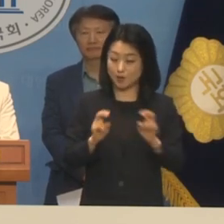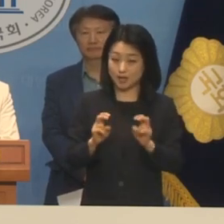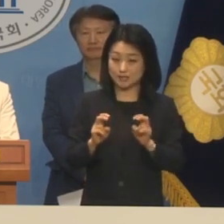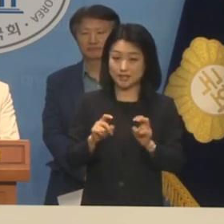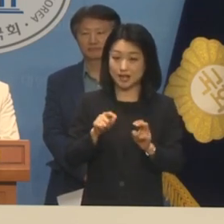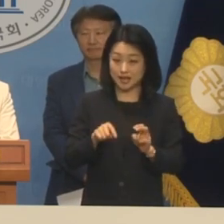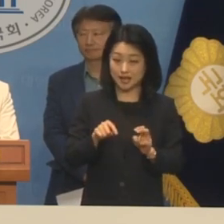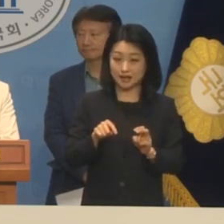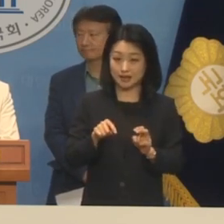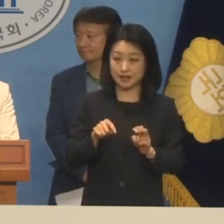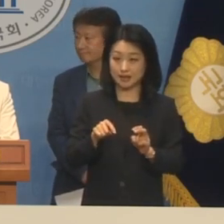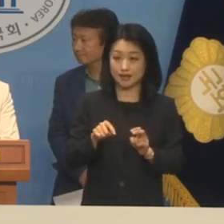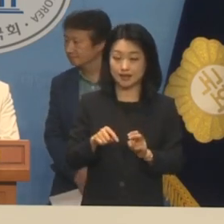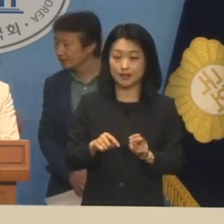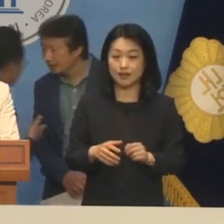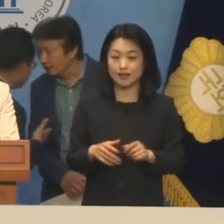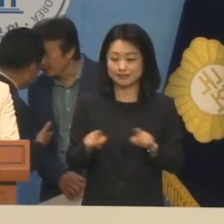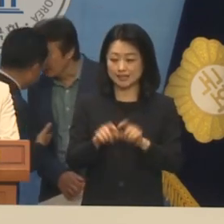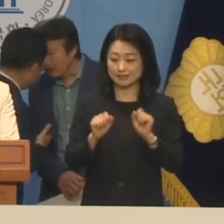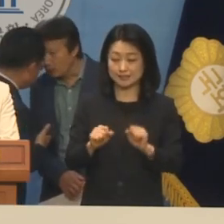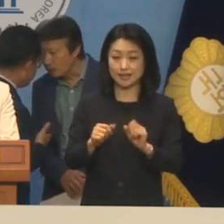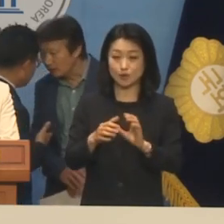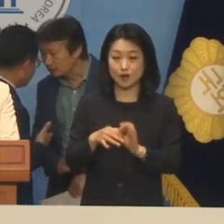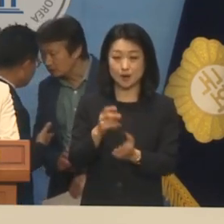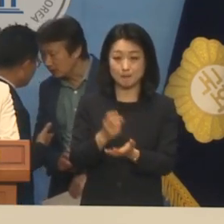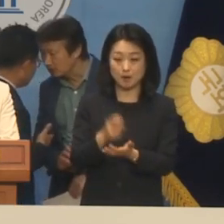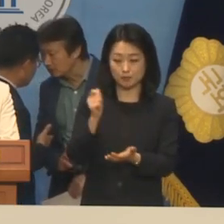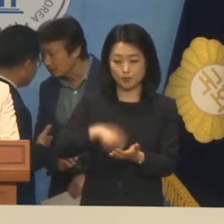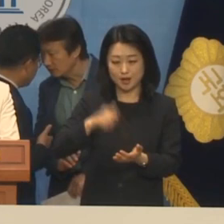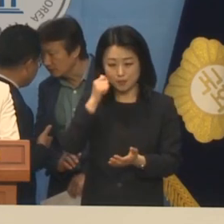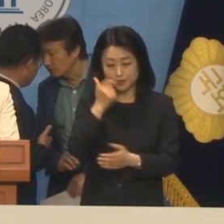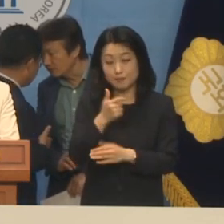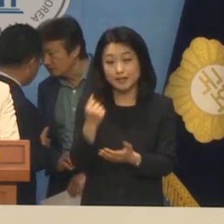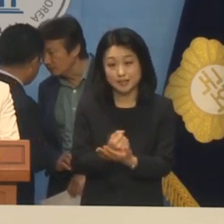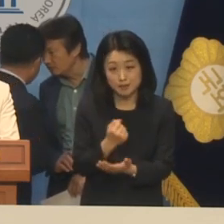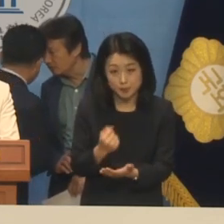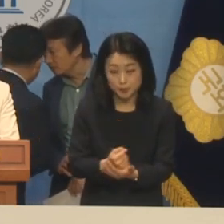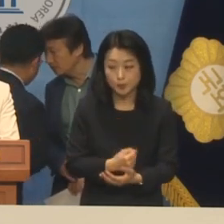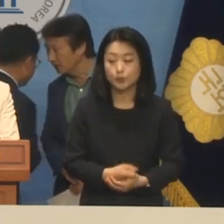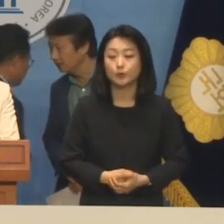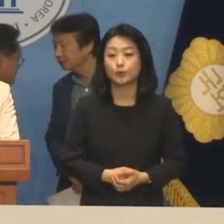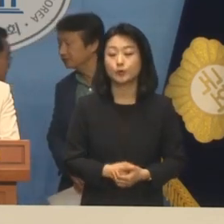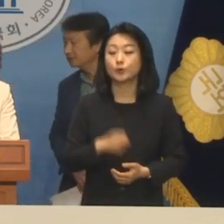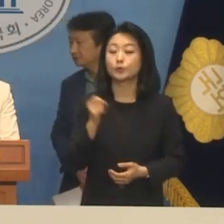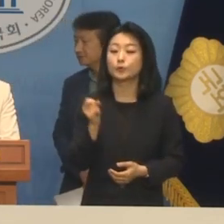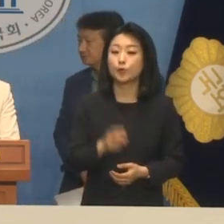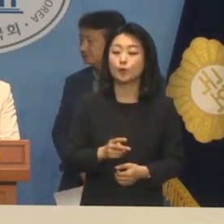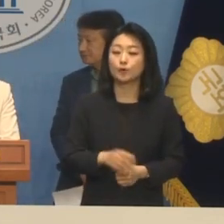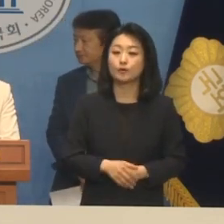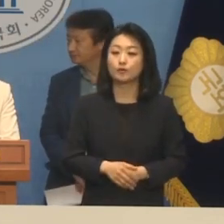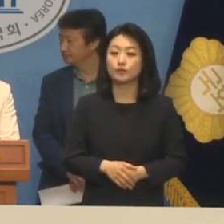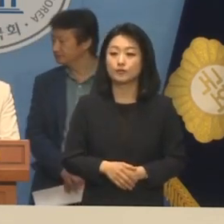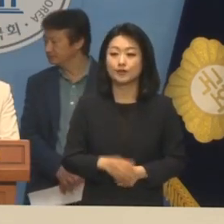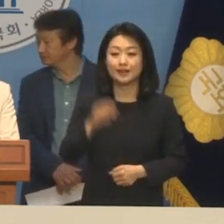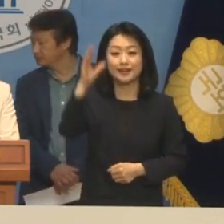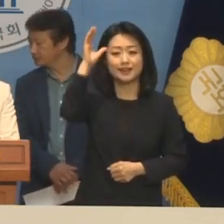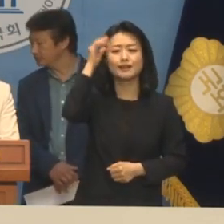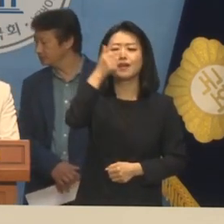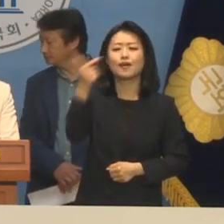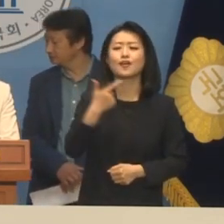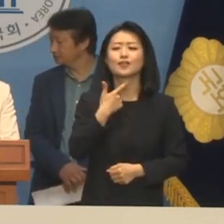가맹점법이 통과되지 못한 거를 굉장히 안타깝게 생각하고 한편으로는 많은 기대를